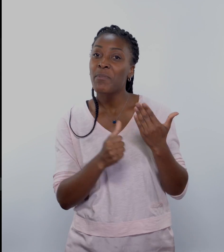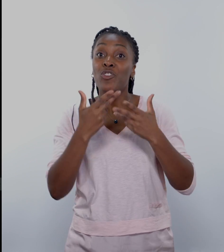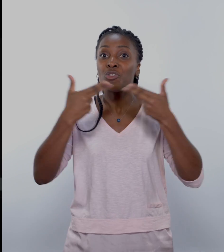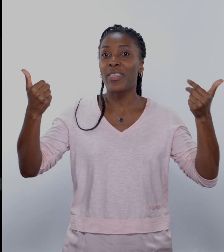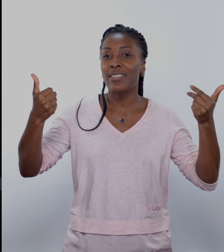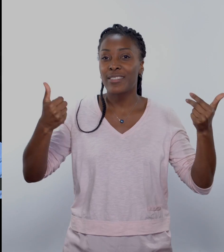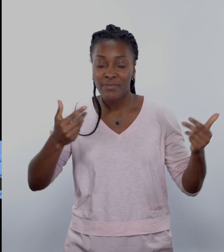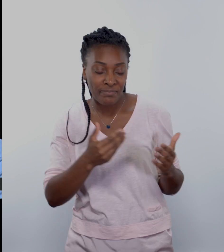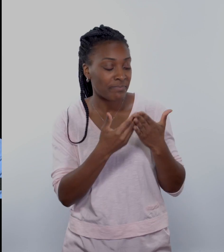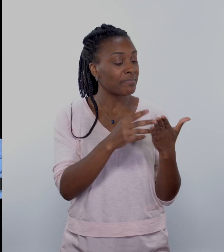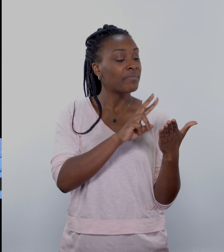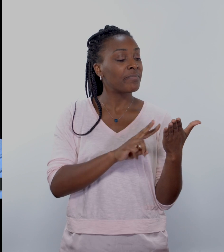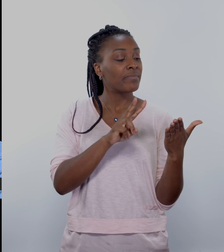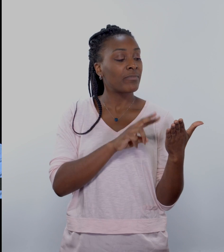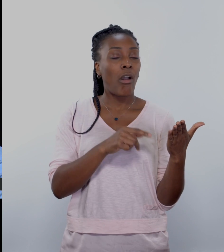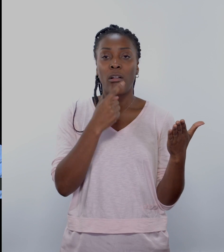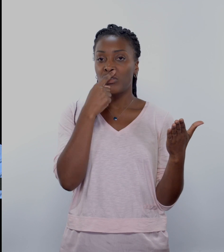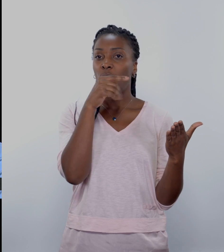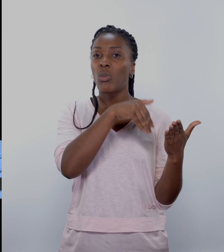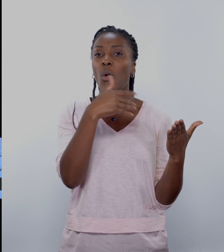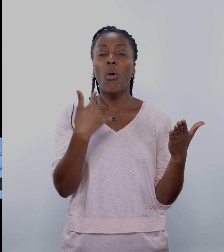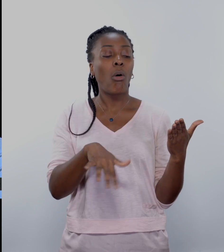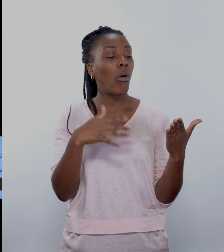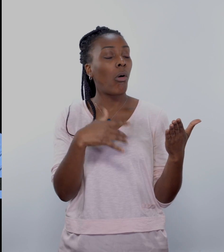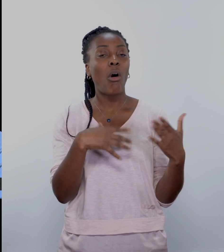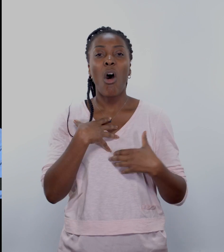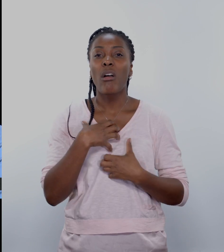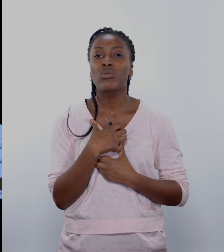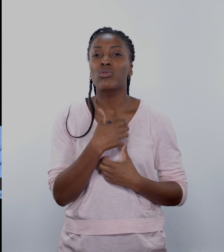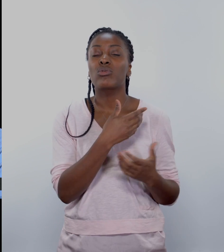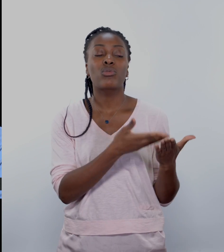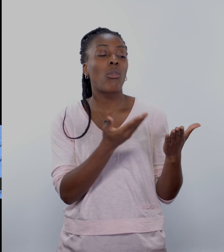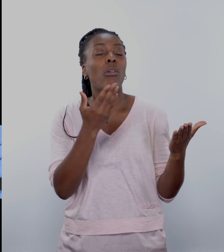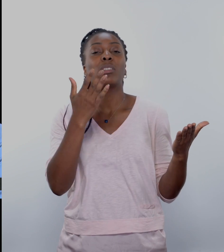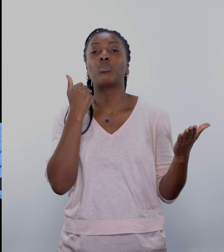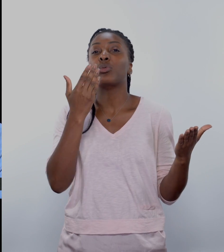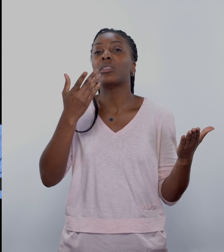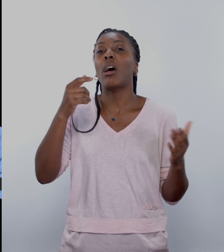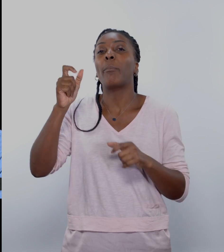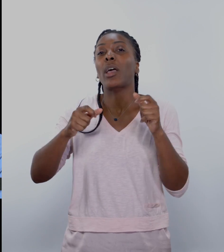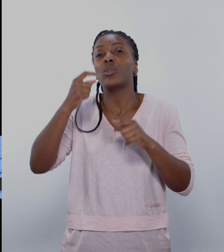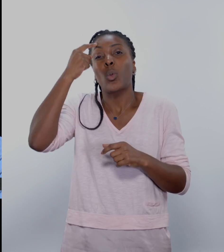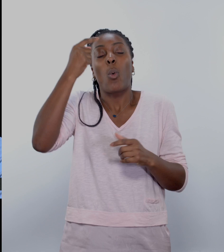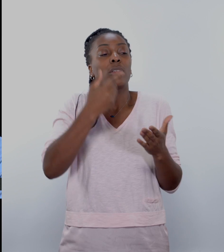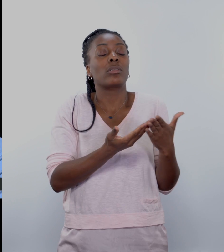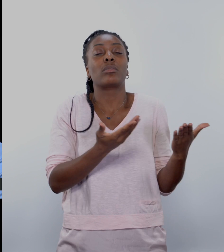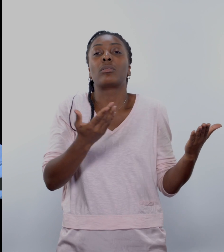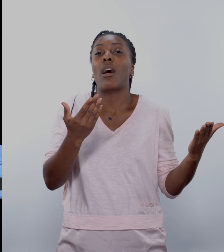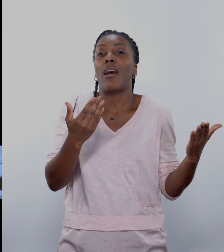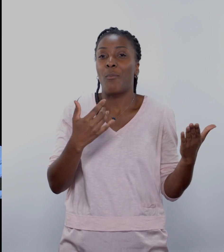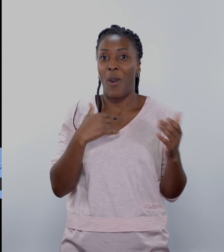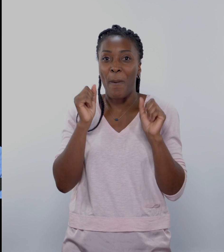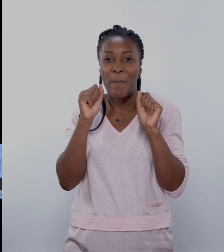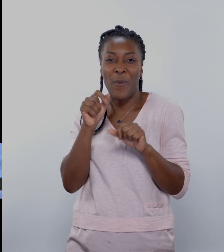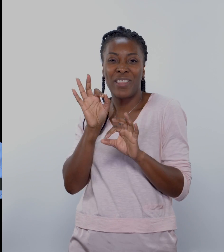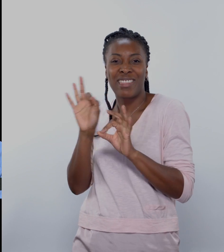livre de la Genèse, eh bien je les ai trouvés très anxieux. J'ai réalisé qu'en fait les chrétiens étaient peut-être un peu faibles sur ce point et que j'avais peut-être trouvé le